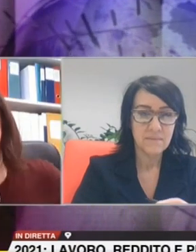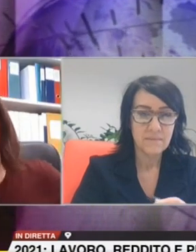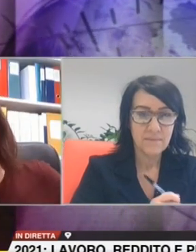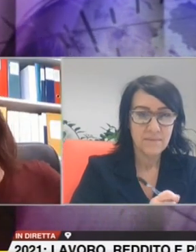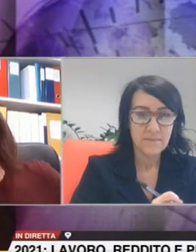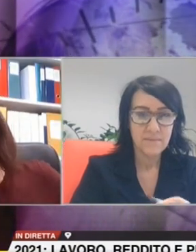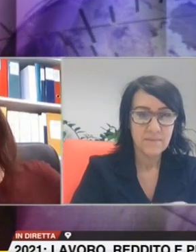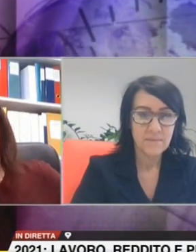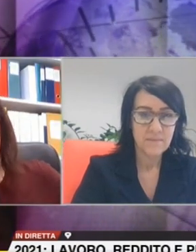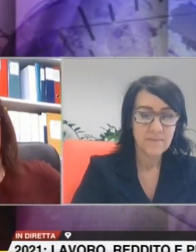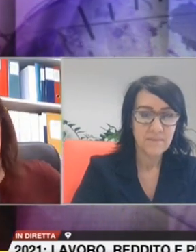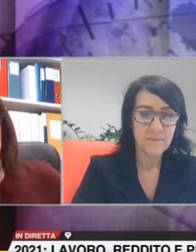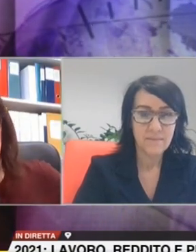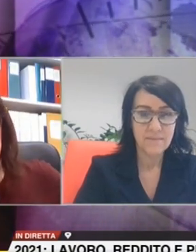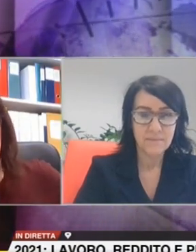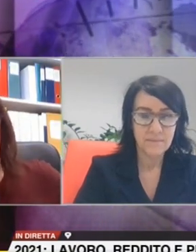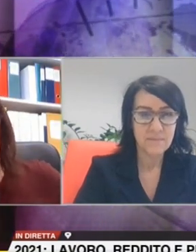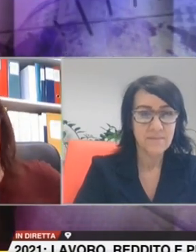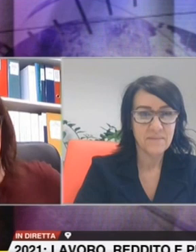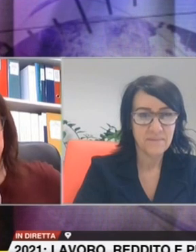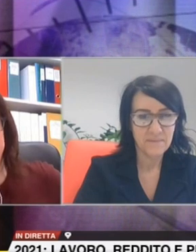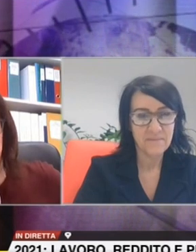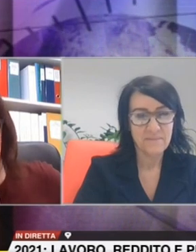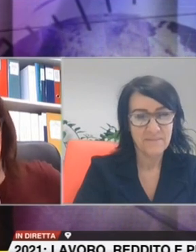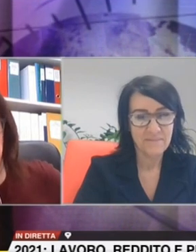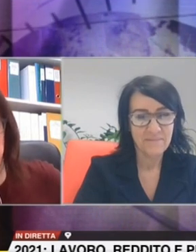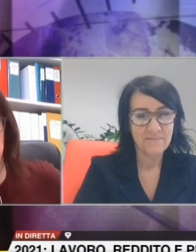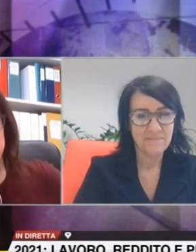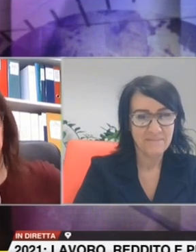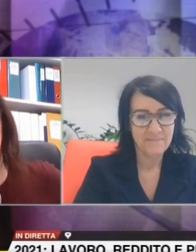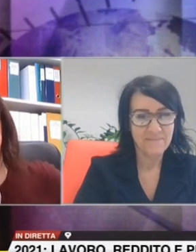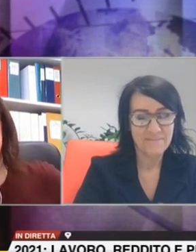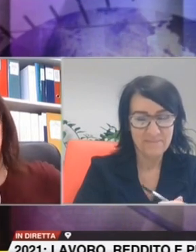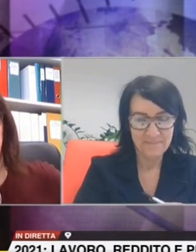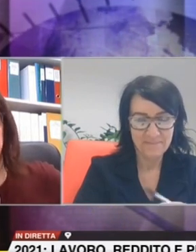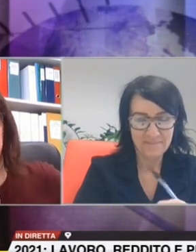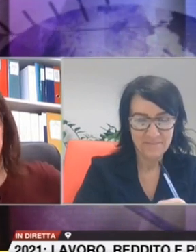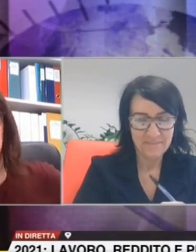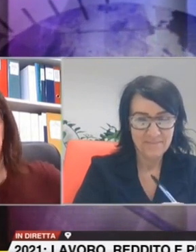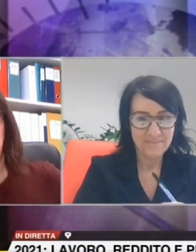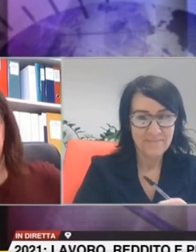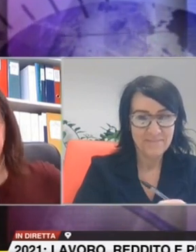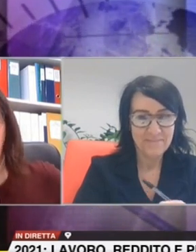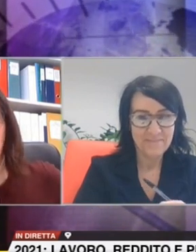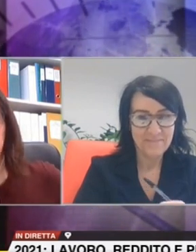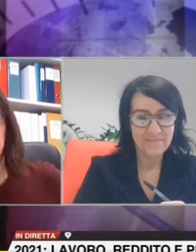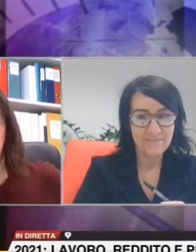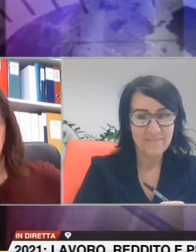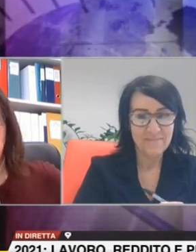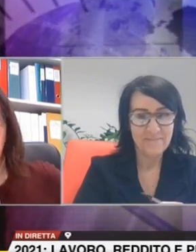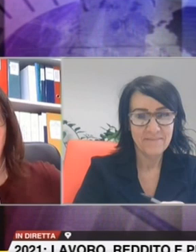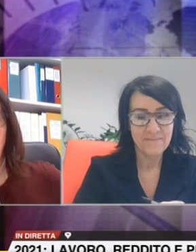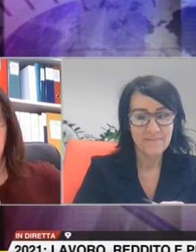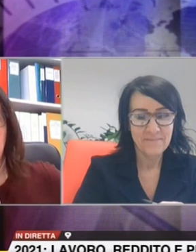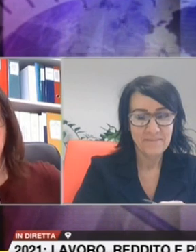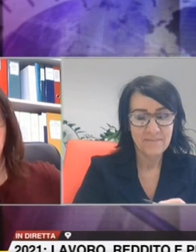Eccoci qua. Siamo talmente abituati a usare questa tecnologia che poi ci dimentichiamo i passaggi fondamentali. Certo. Allora, stavo